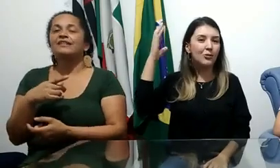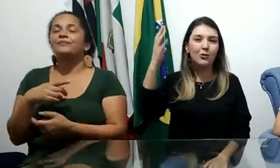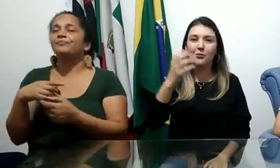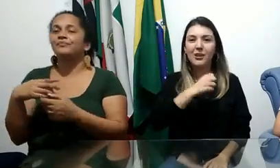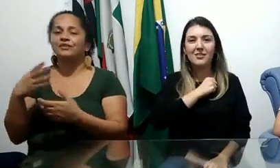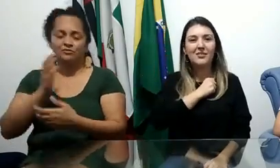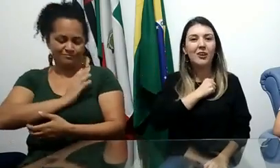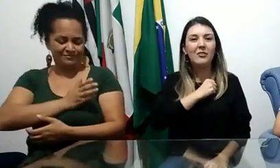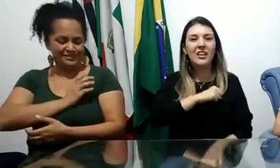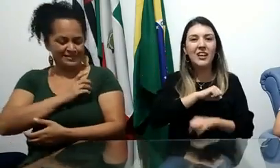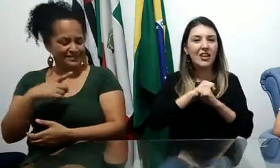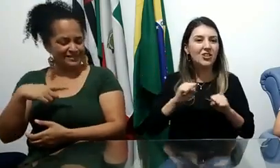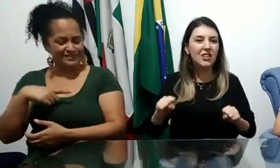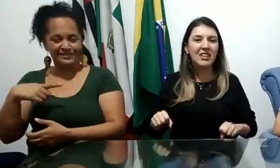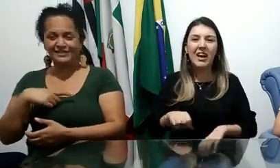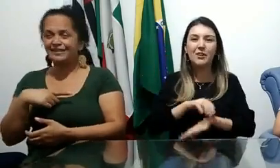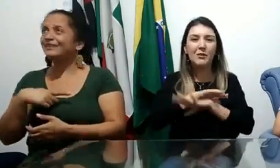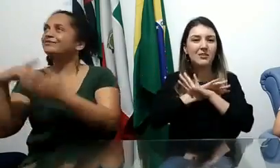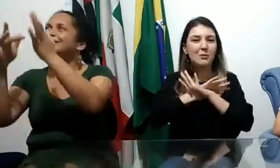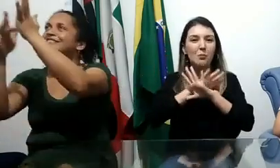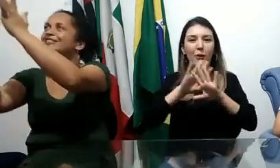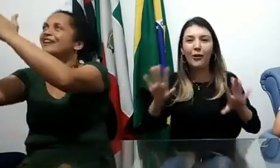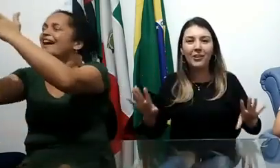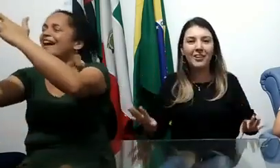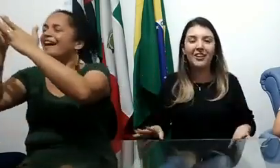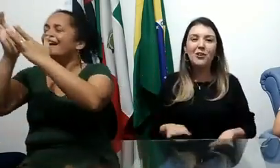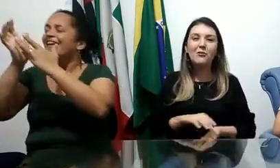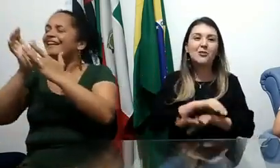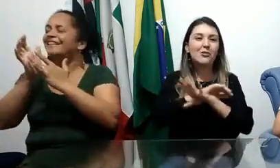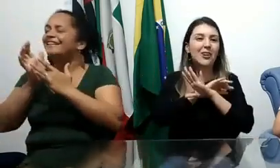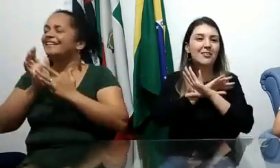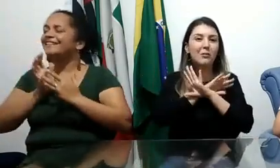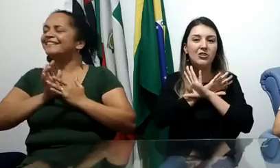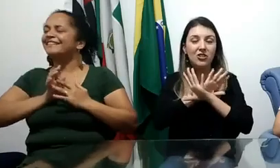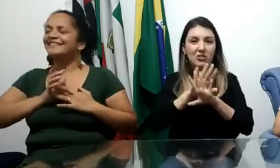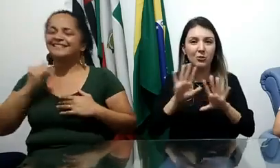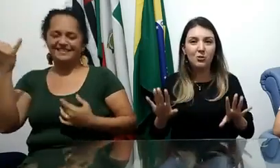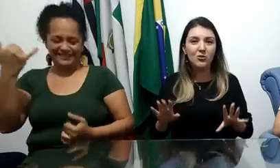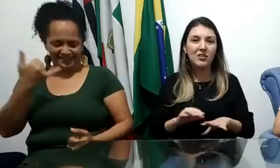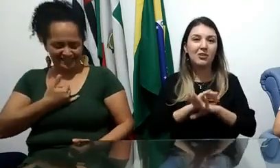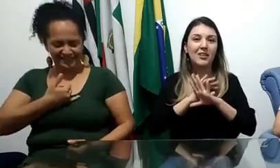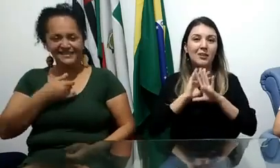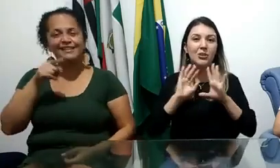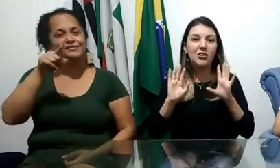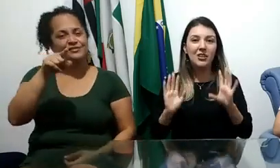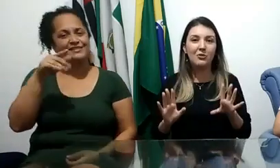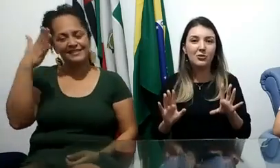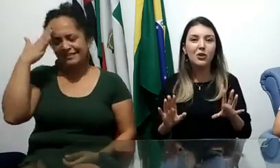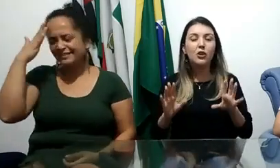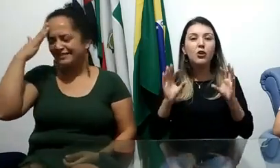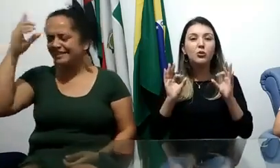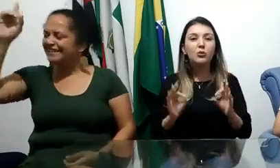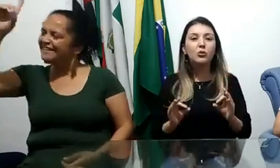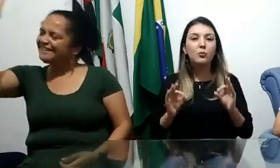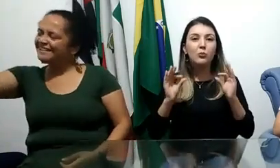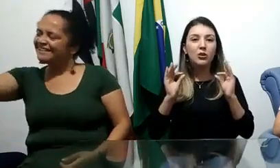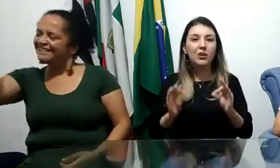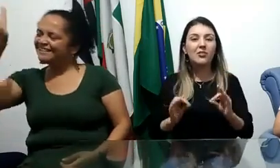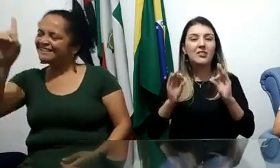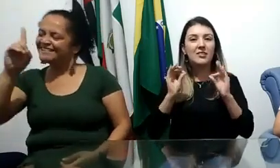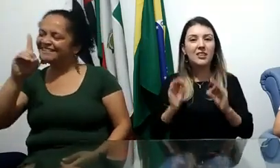Vem no nosso coração e enche e nada mais importa. Você só quer saber de Jesus, você só quer saber de Deus.